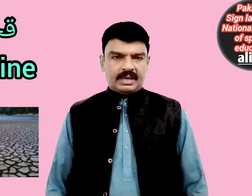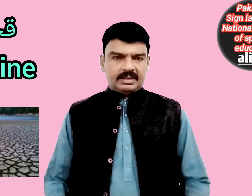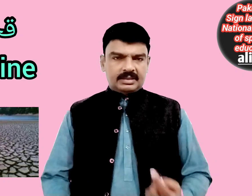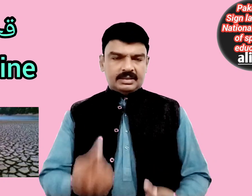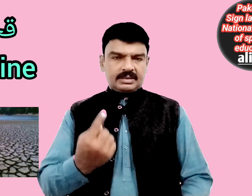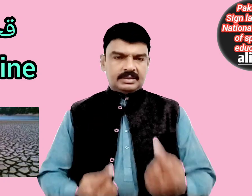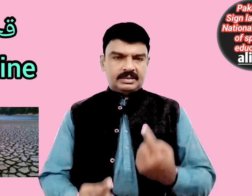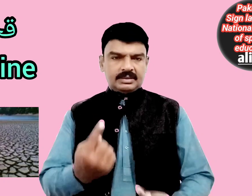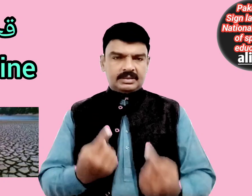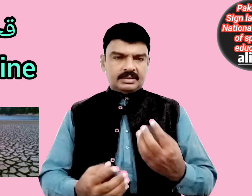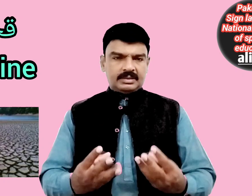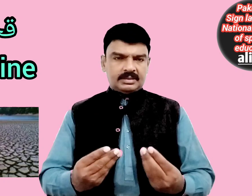قحط